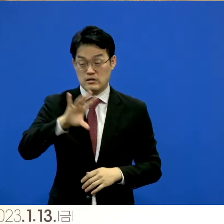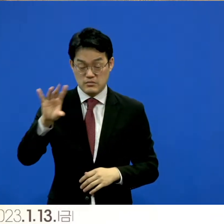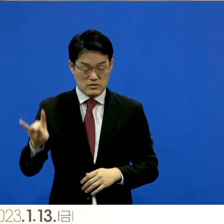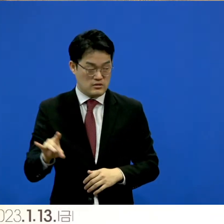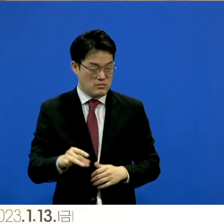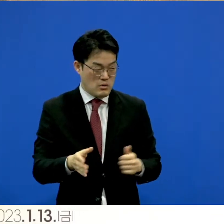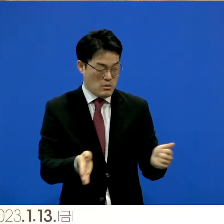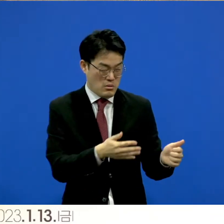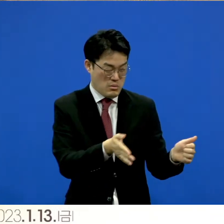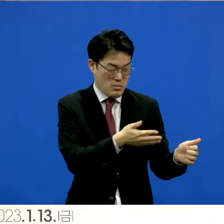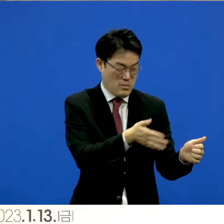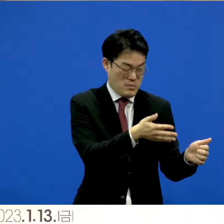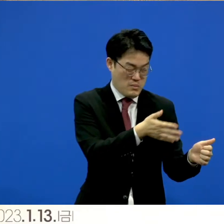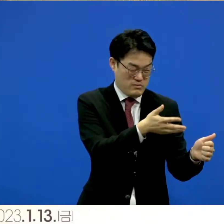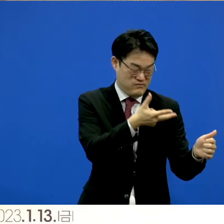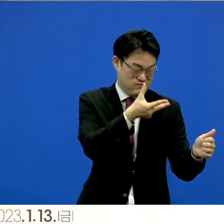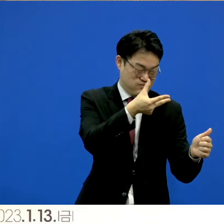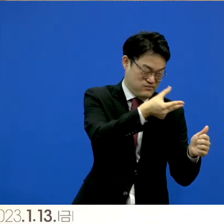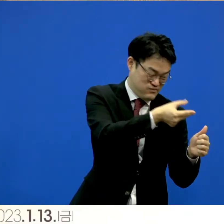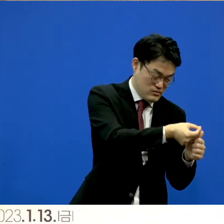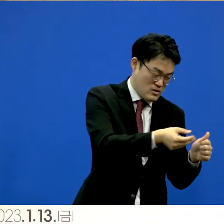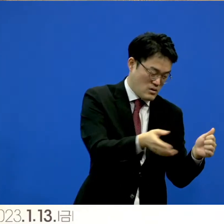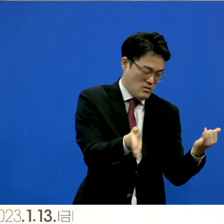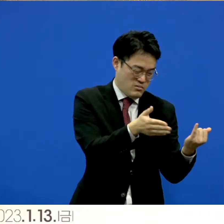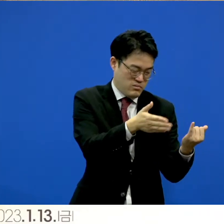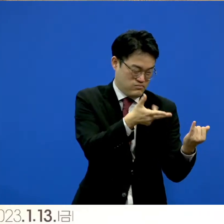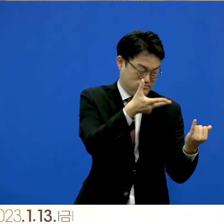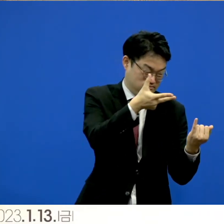당하고 가해하기도 합니다.